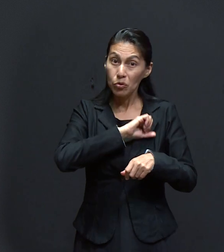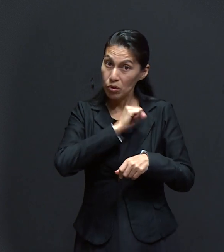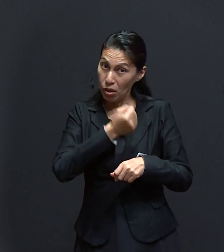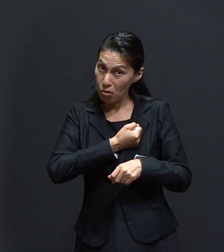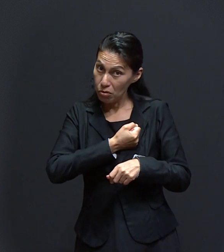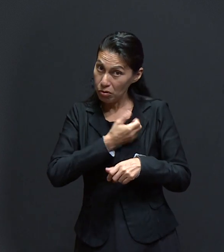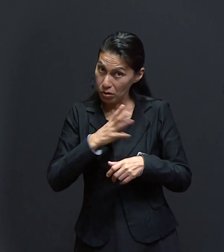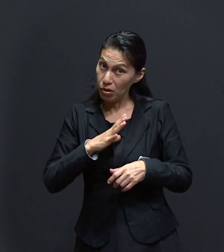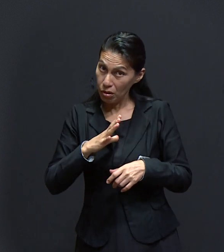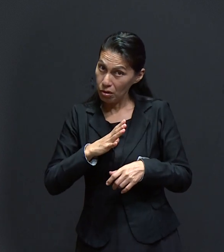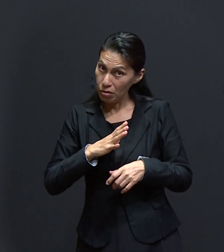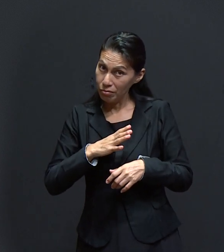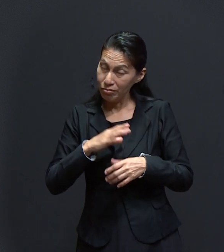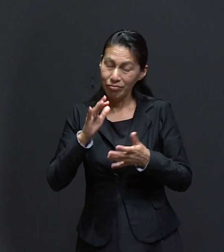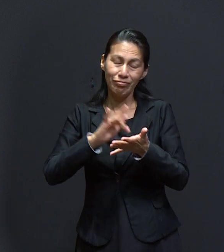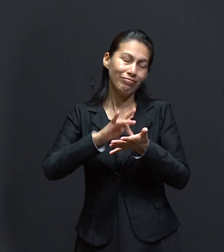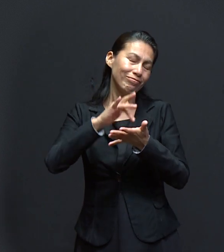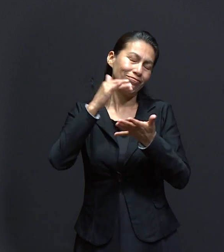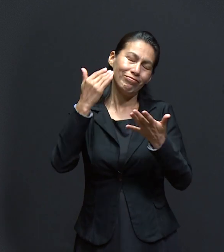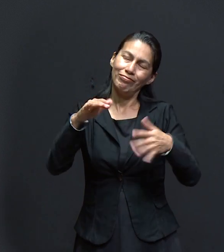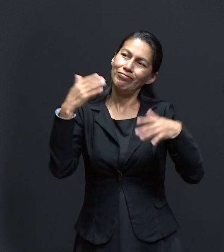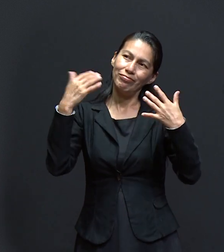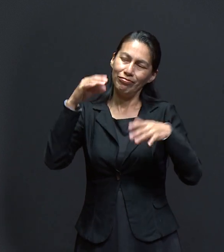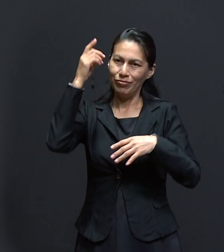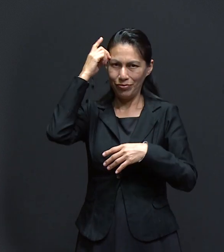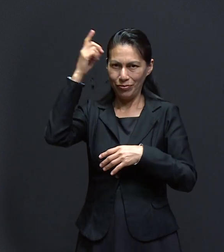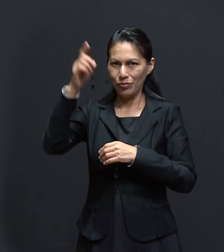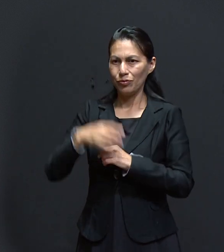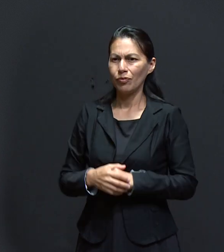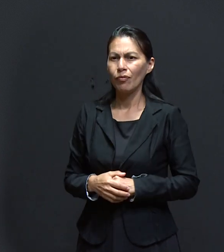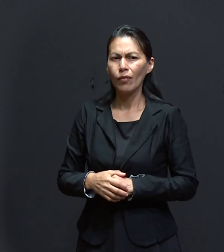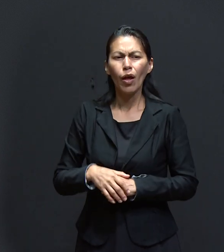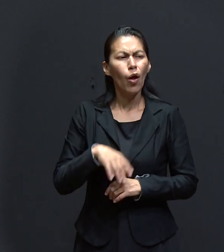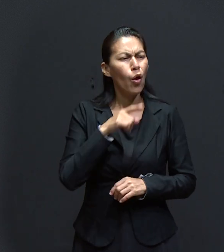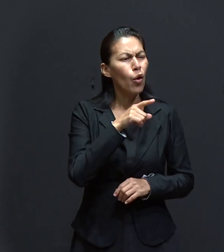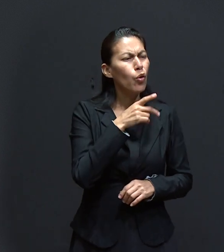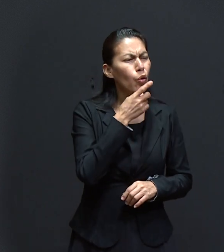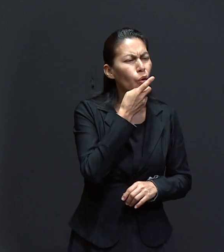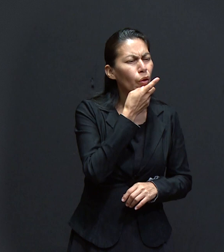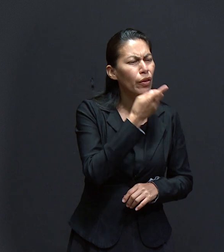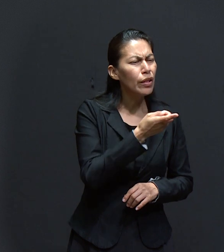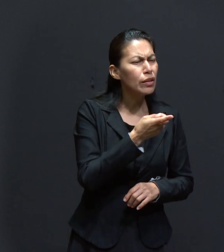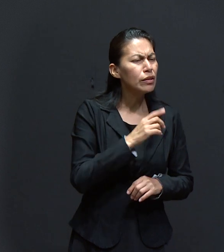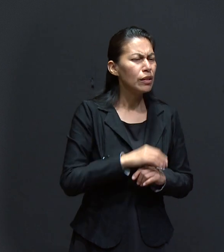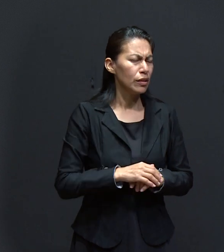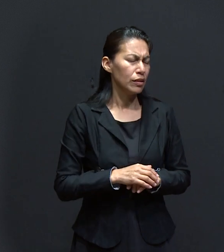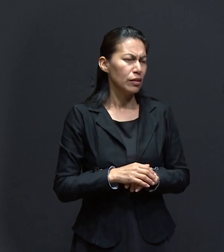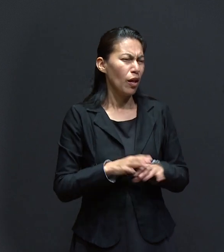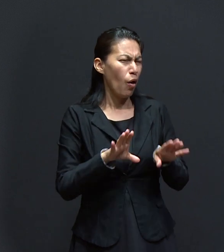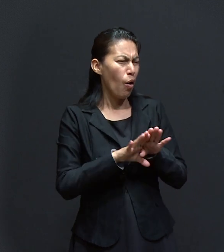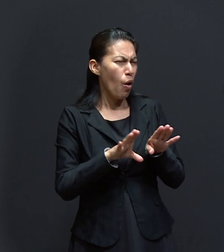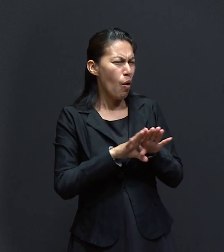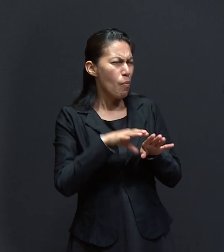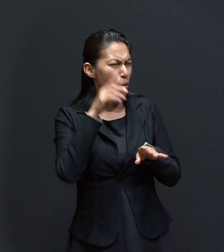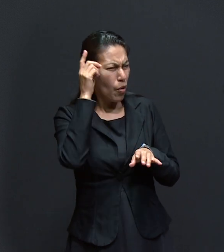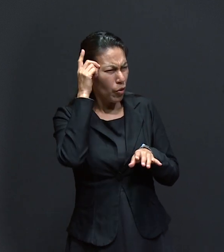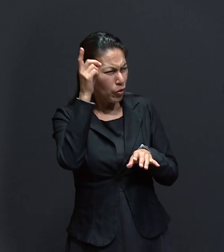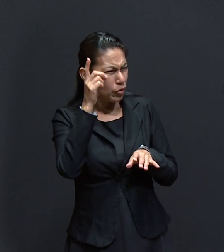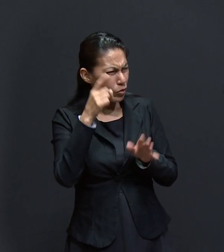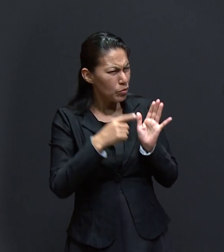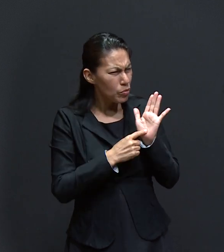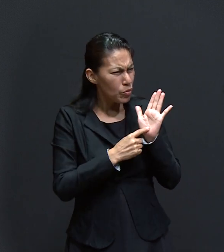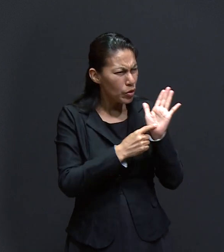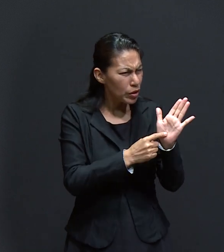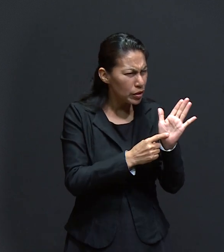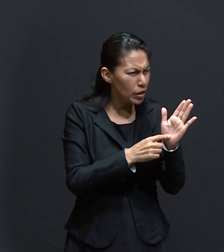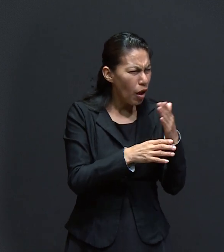y tú estás con salud ya con esto pavel por lo que has dicho entiendo que dios